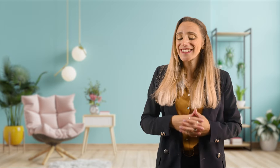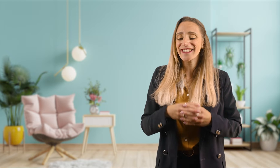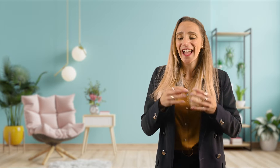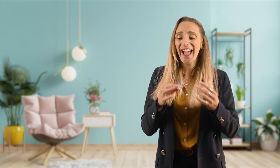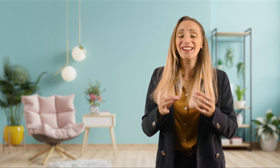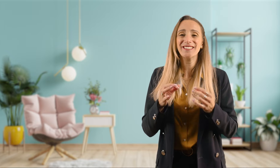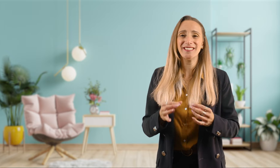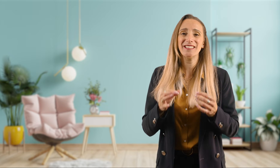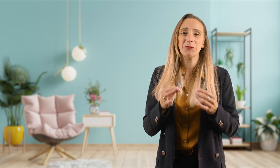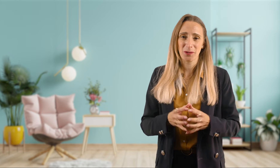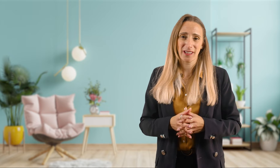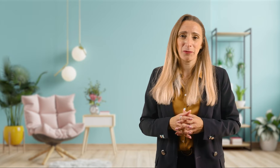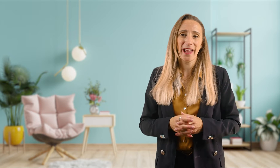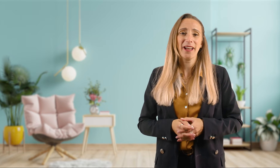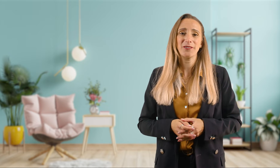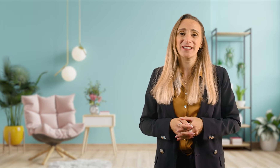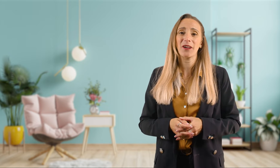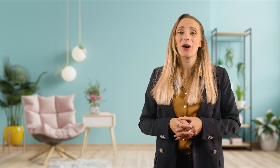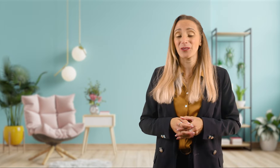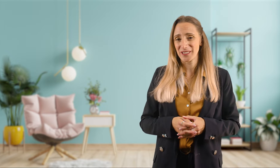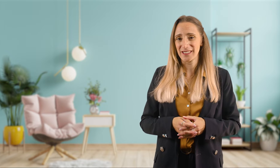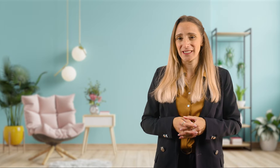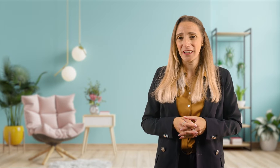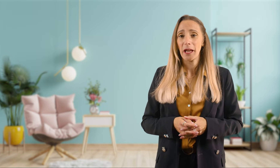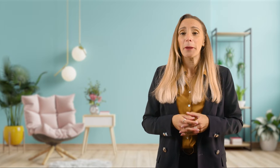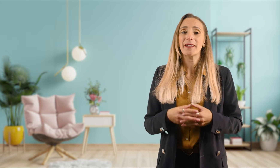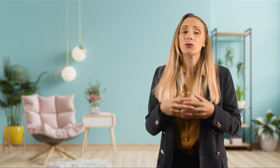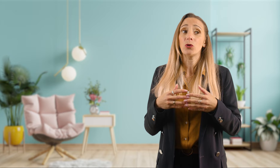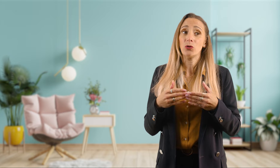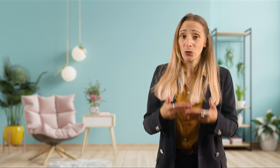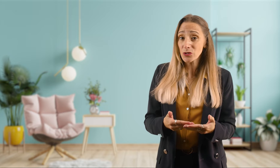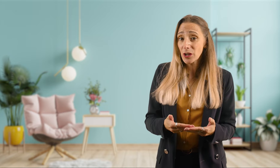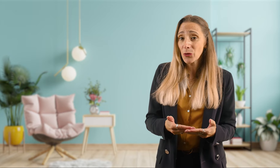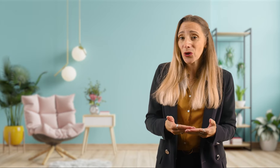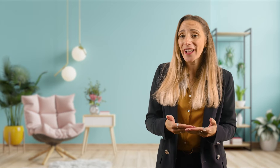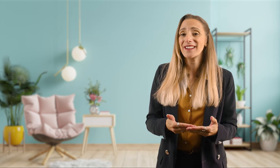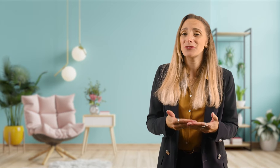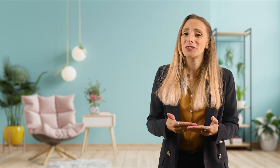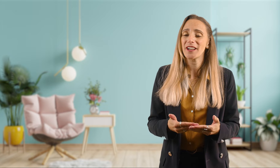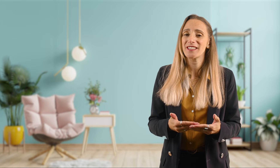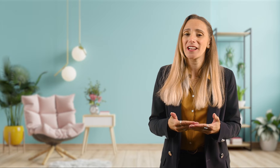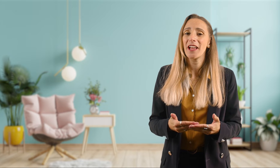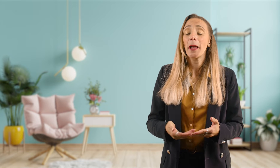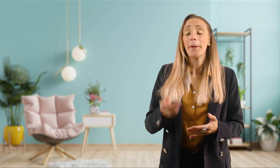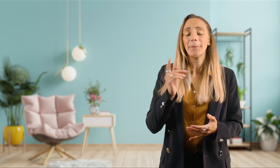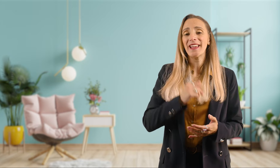est indispensable à connaître en langue des signes parce que non seulement elle est universelle, mais elle